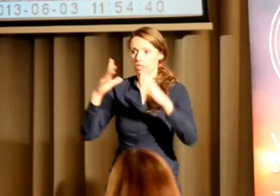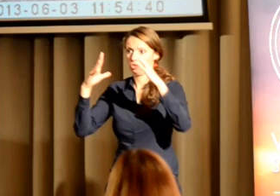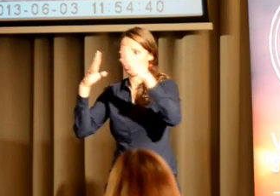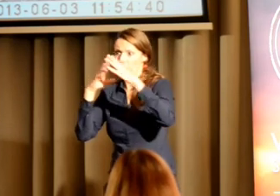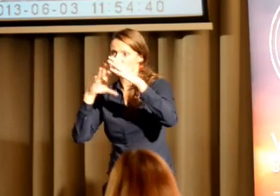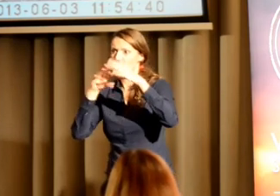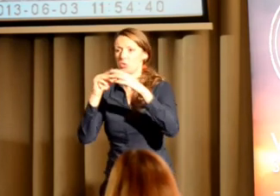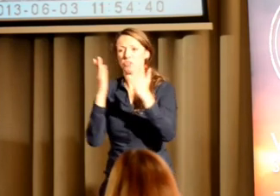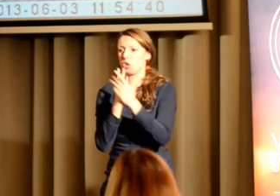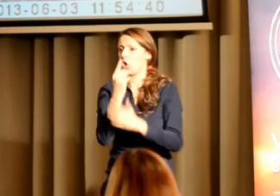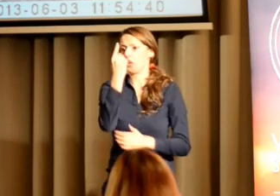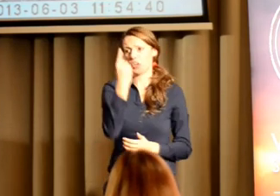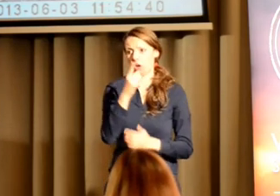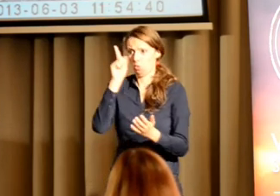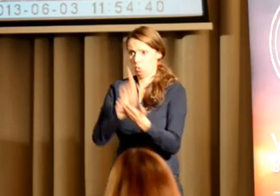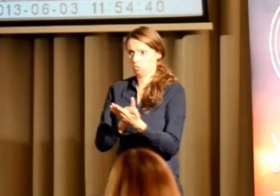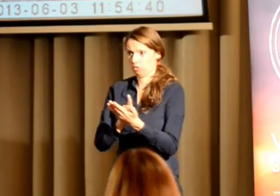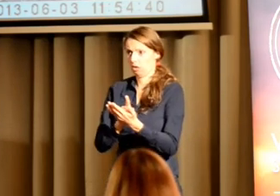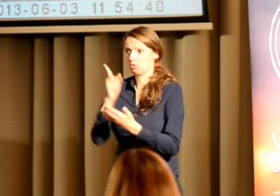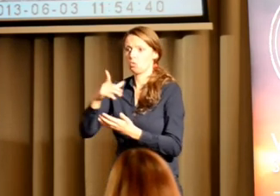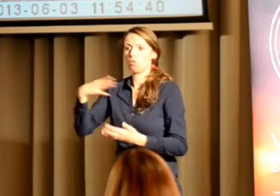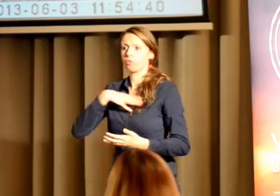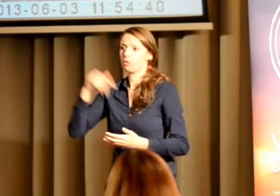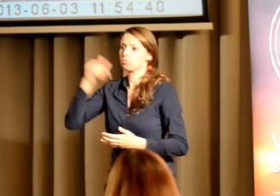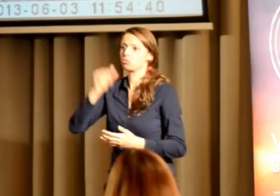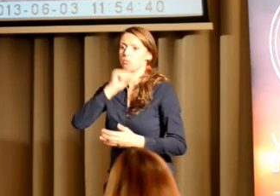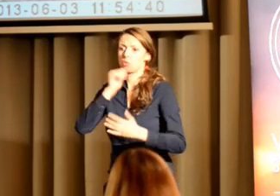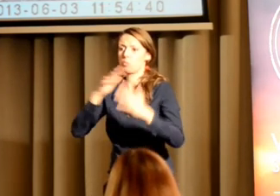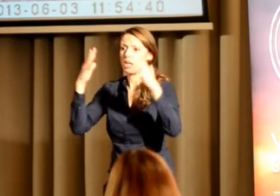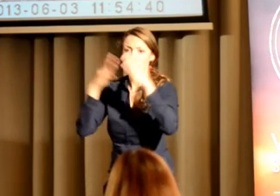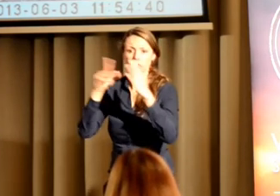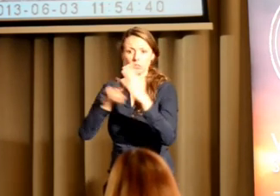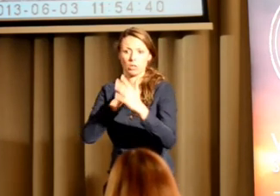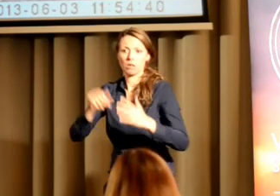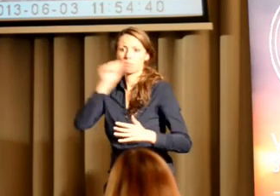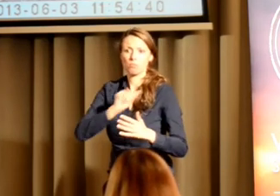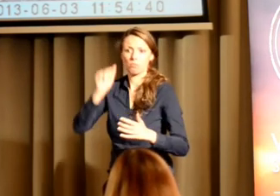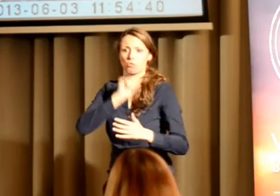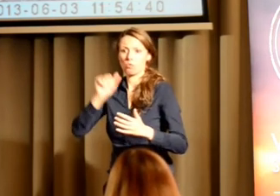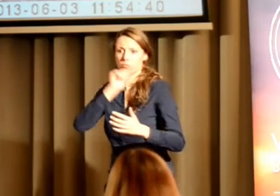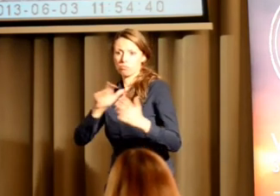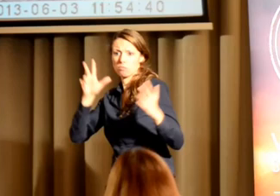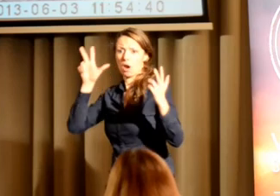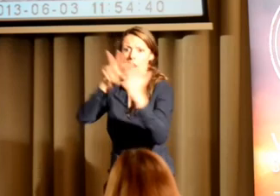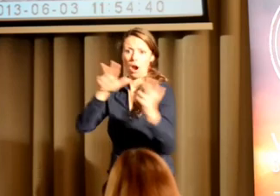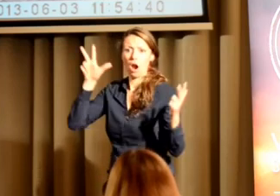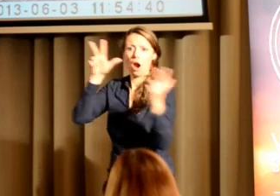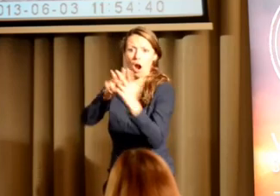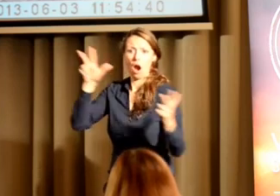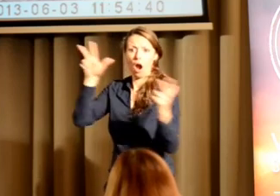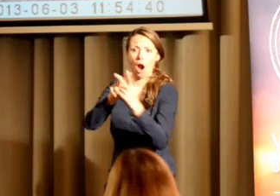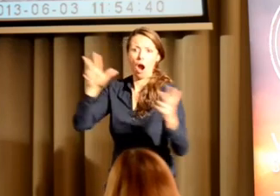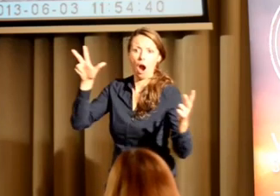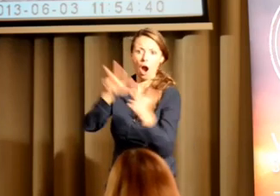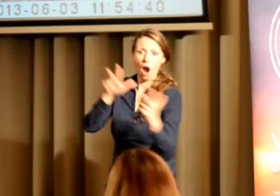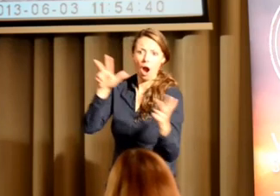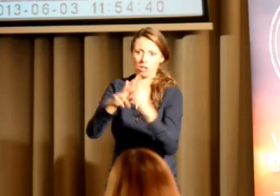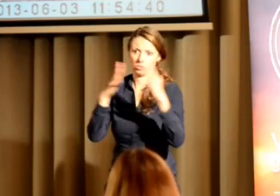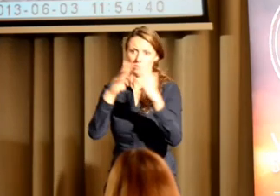się powodzeniem. Czyli wilki muszą 10 razy próbować, żeby w jednym przypadku udało im się upolować